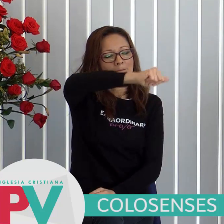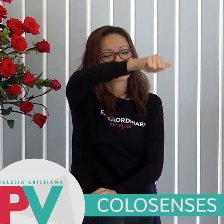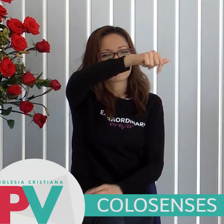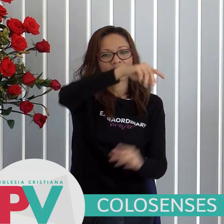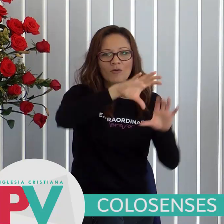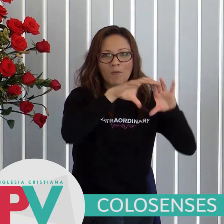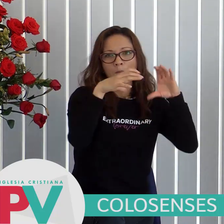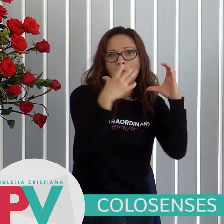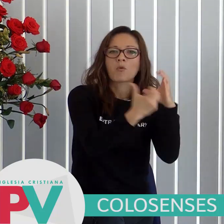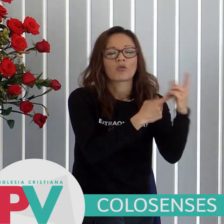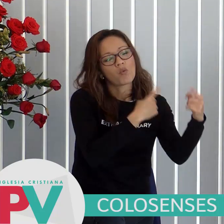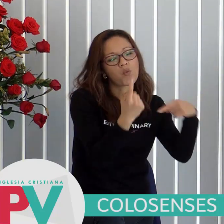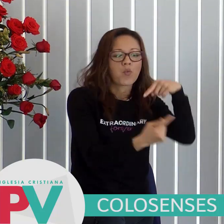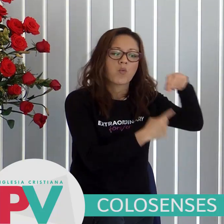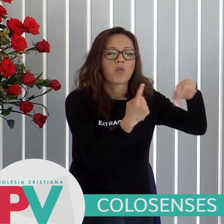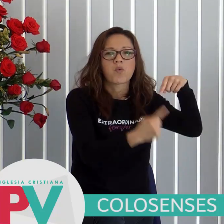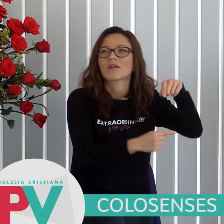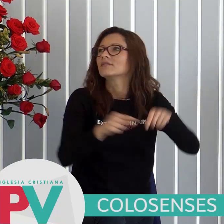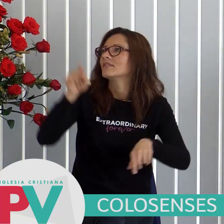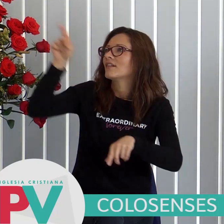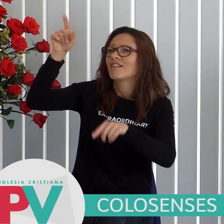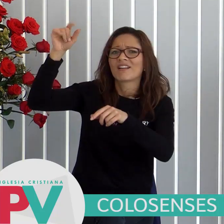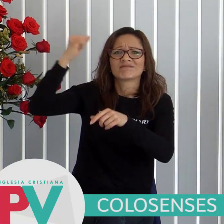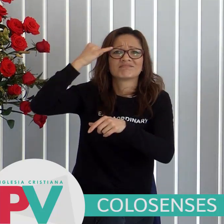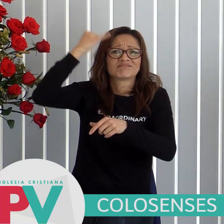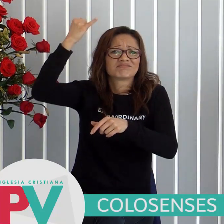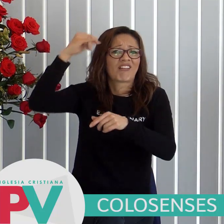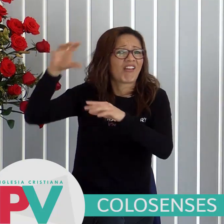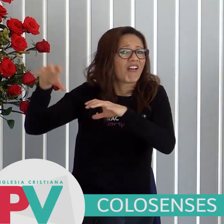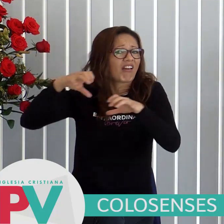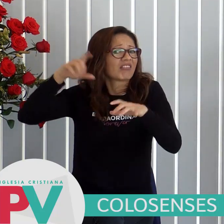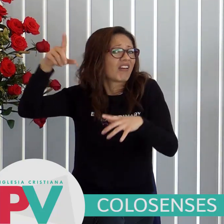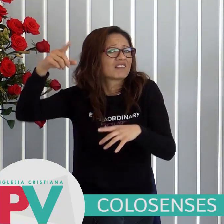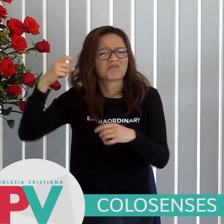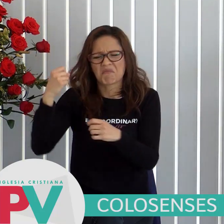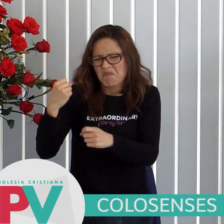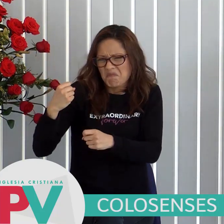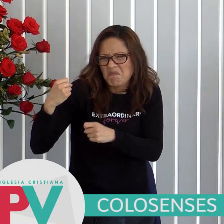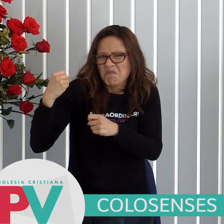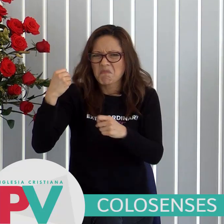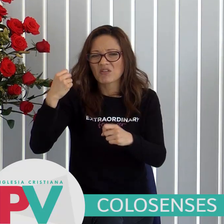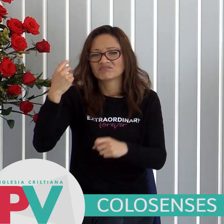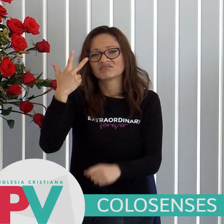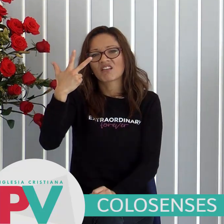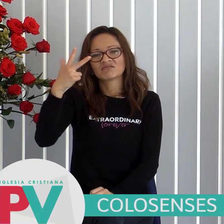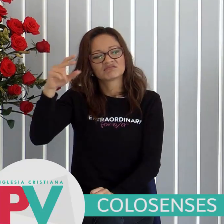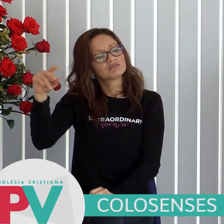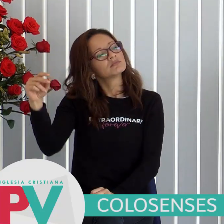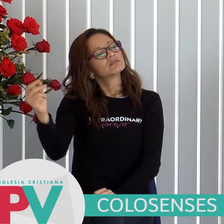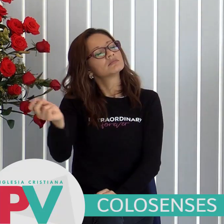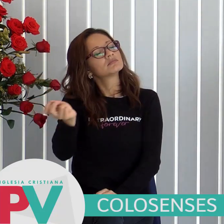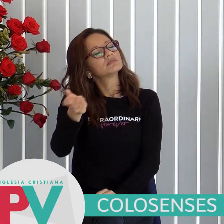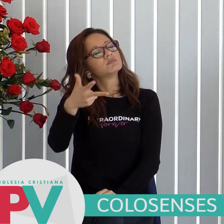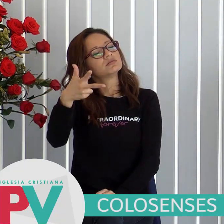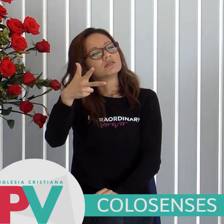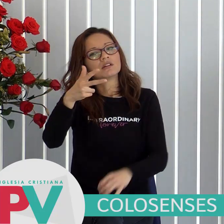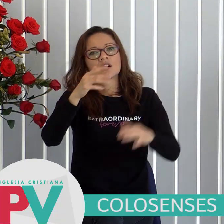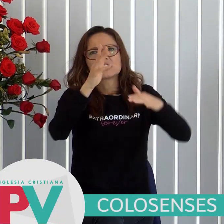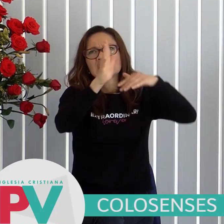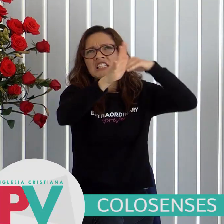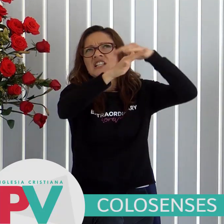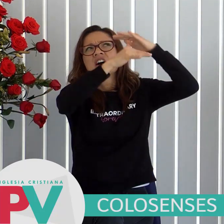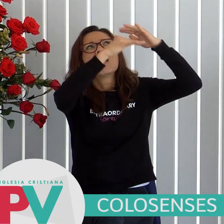nos maravillamos y nos asombramos. Con 3 dedos creó todas las potencias